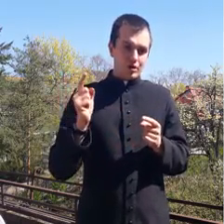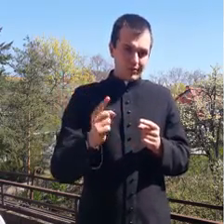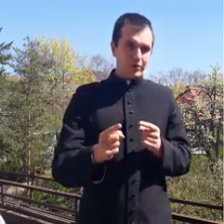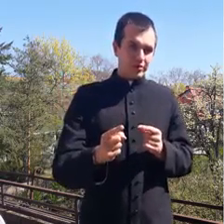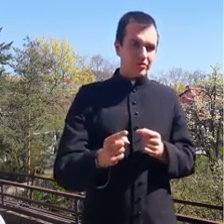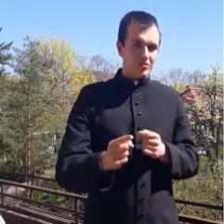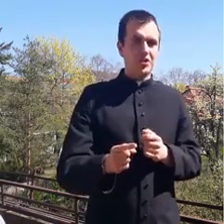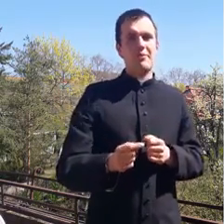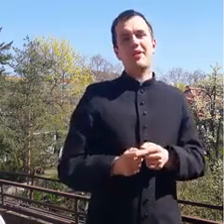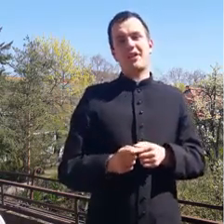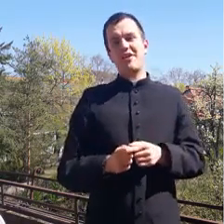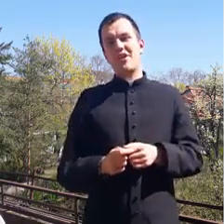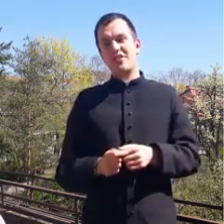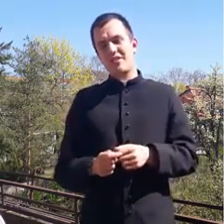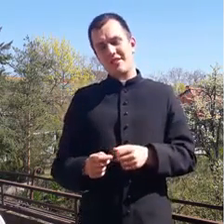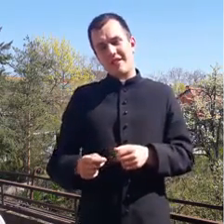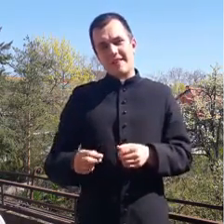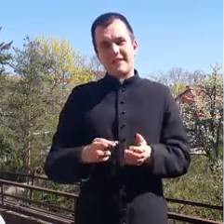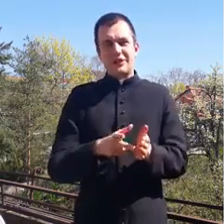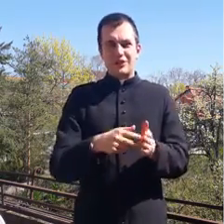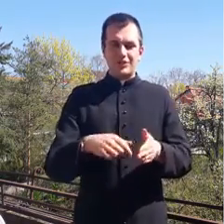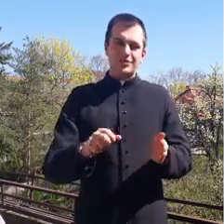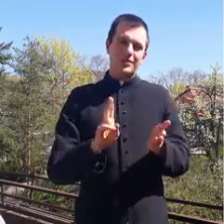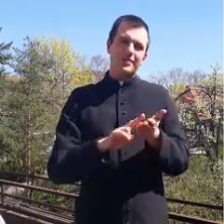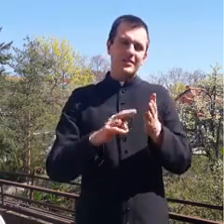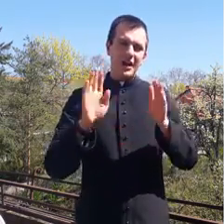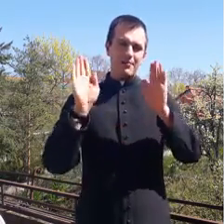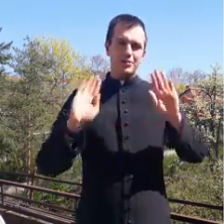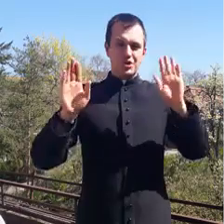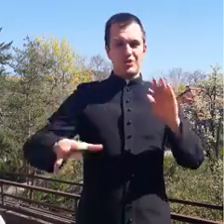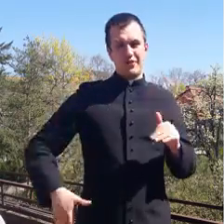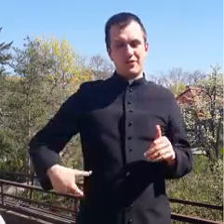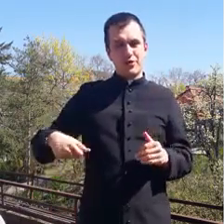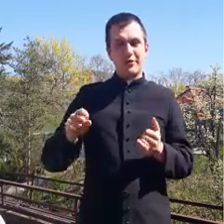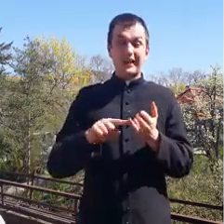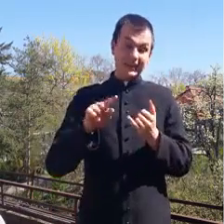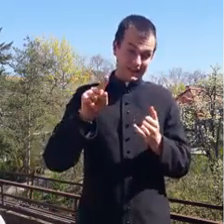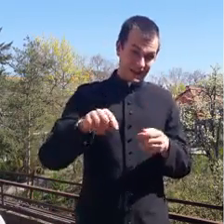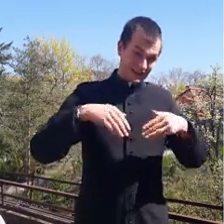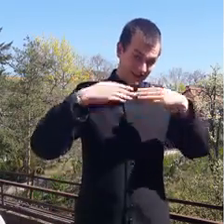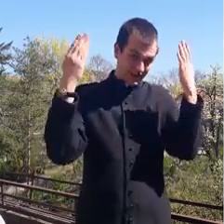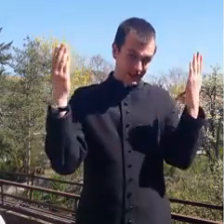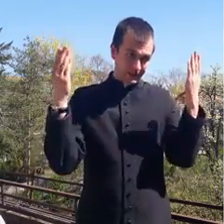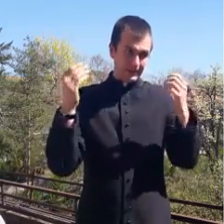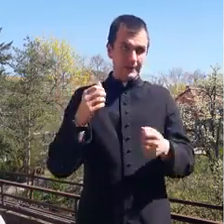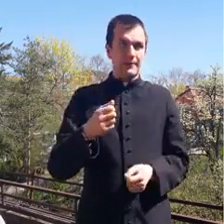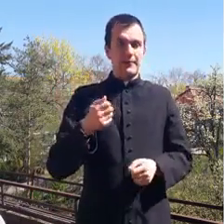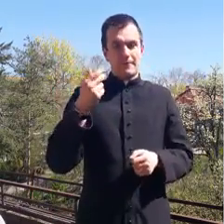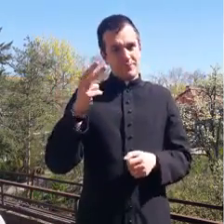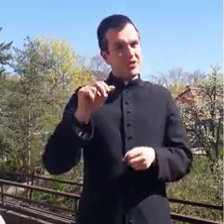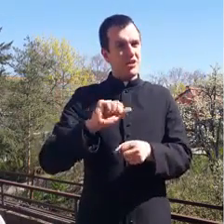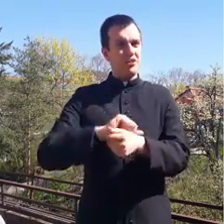obowiązek trzeba nakazane iść na mszę świętą i precyzyjni nie